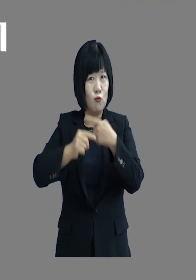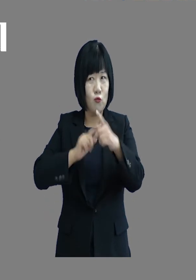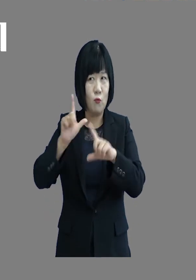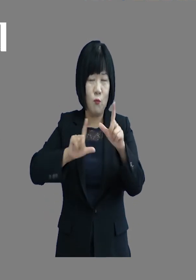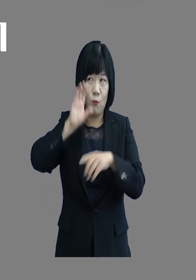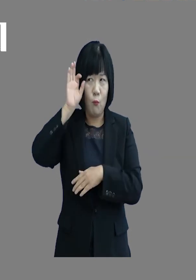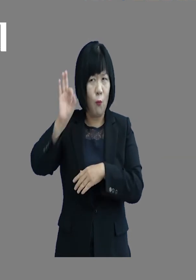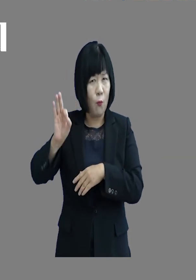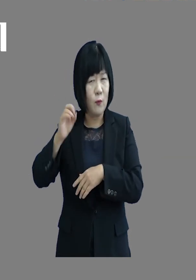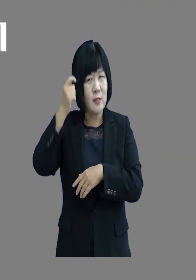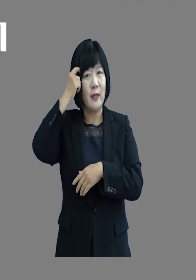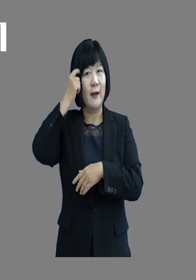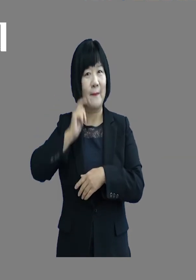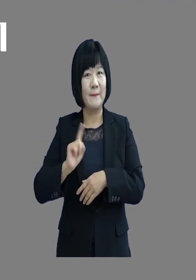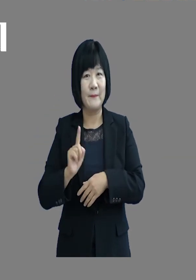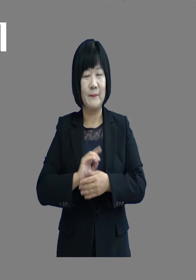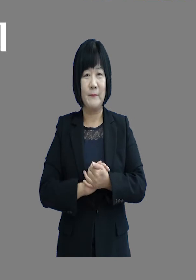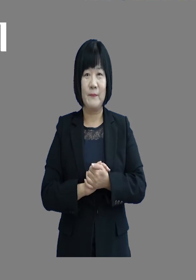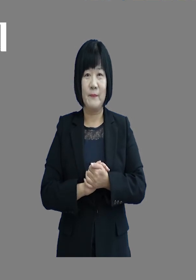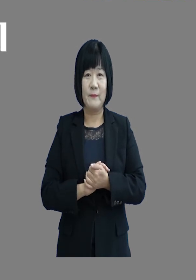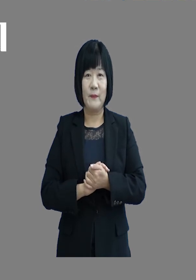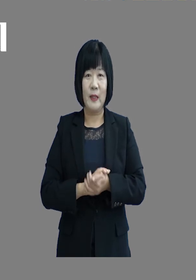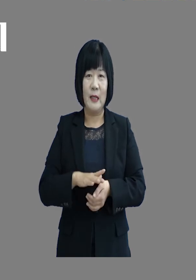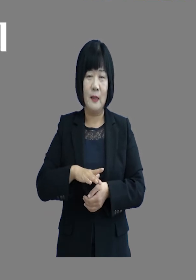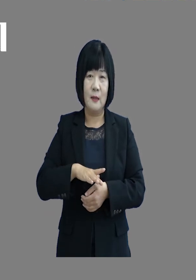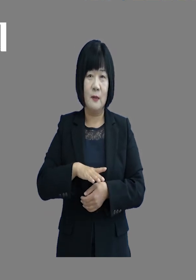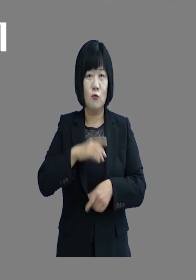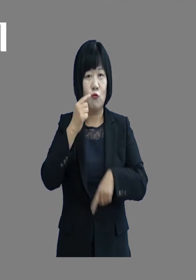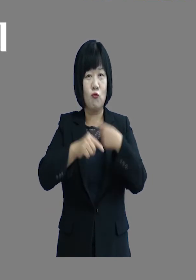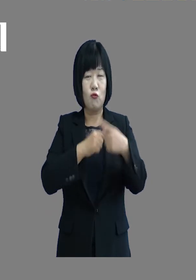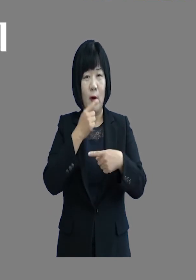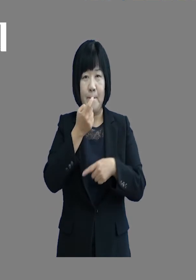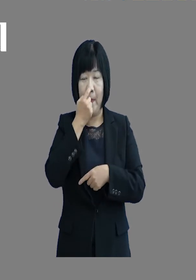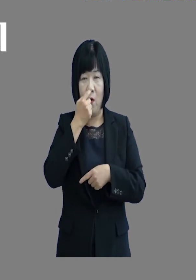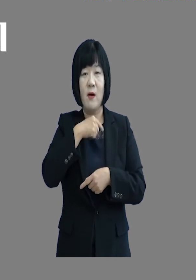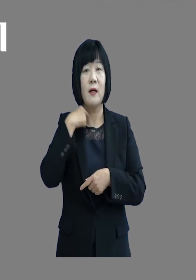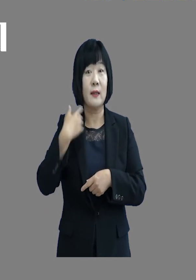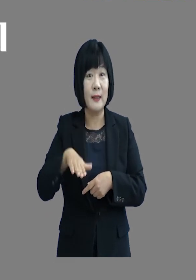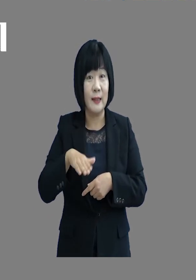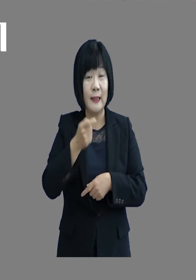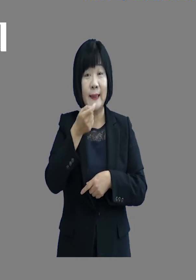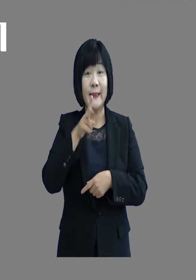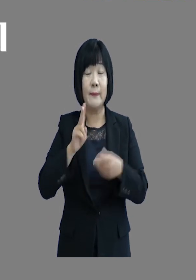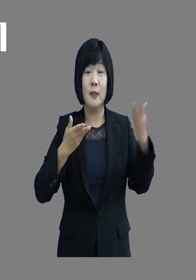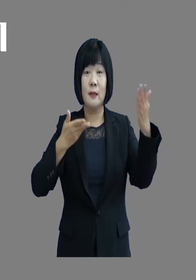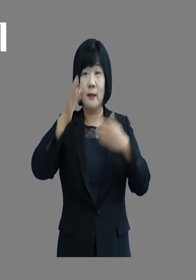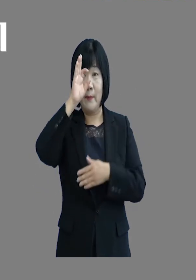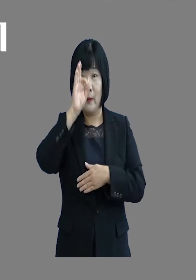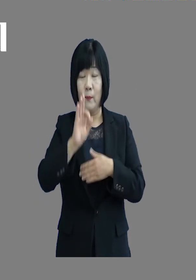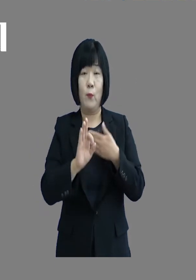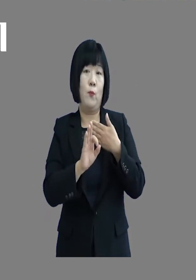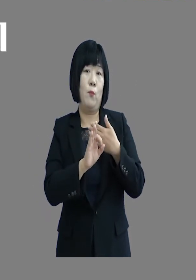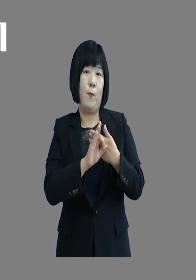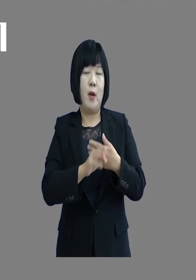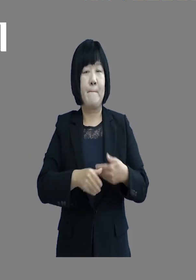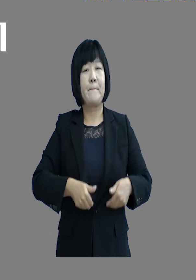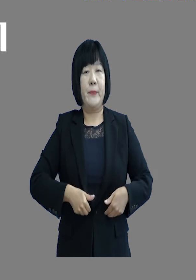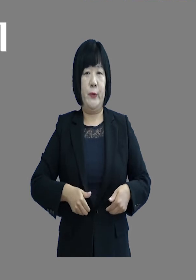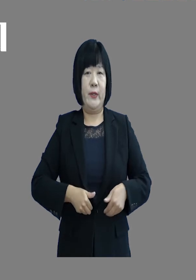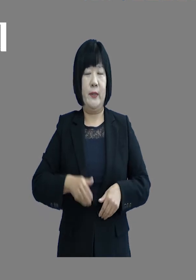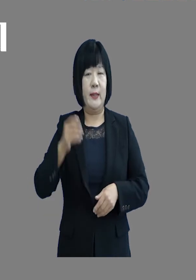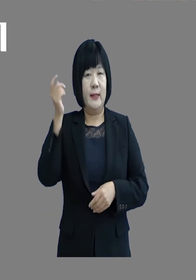어떻게 생각할까요? 접해본 적은 없는데 저도 드라마 같은 데서 보면은 필요성을